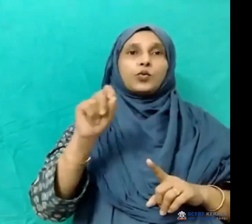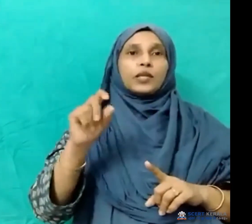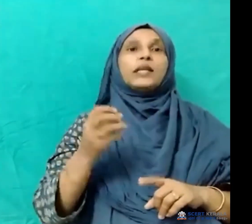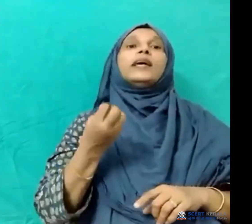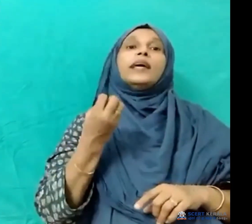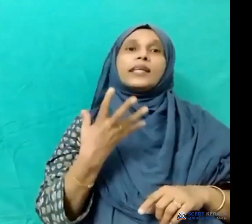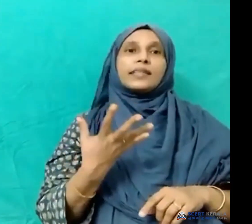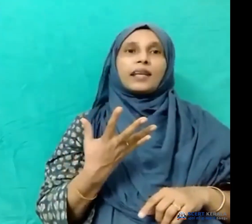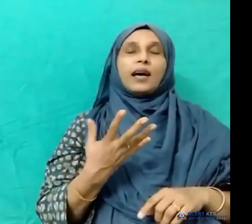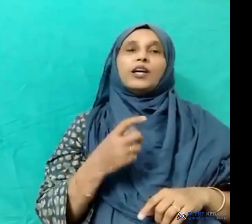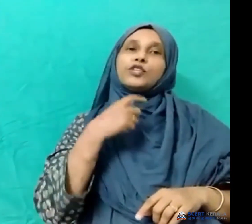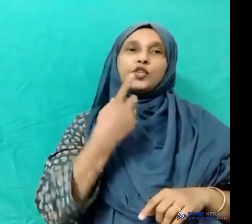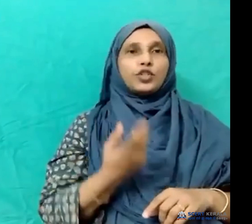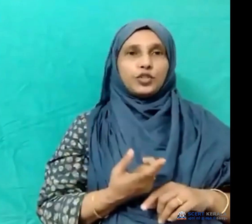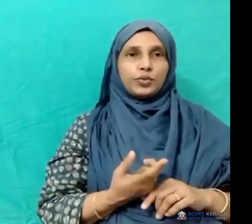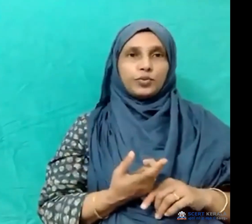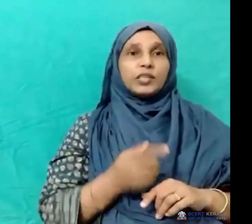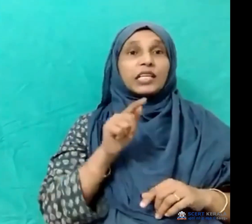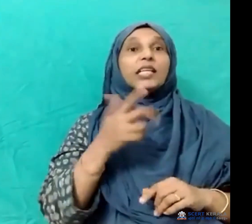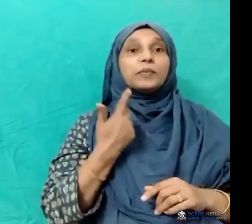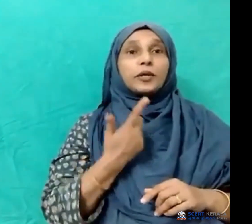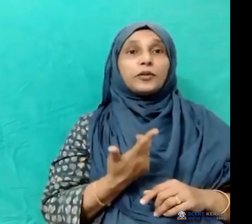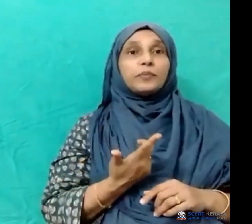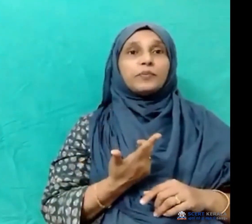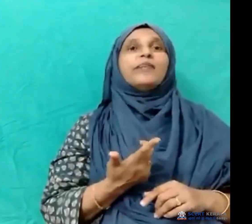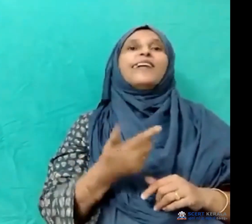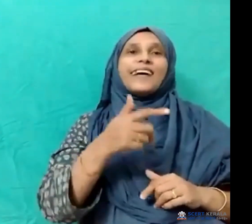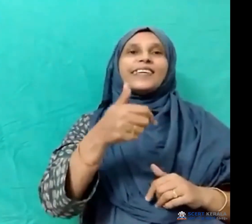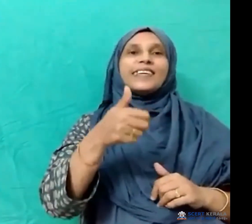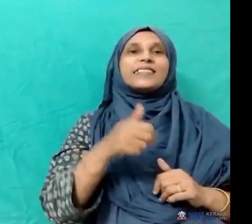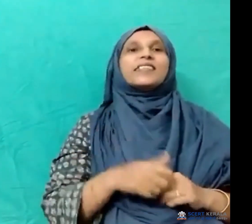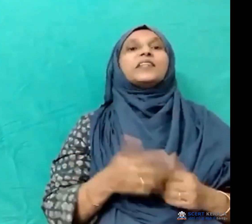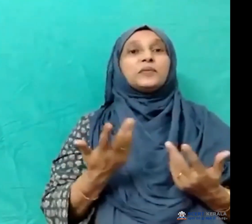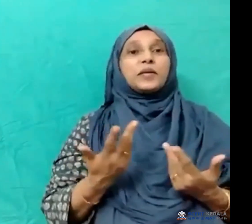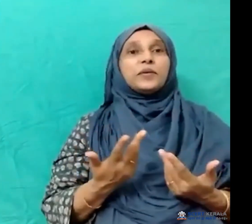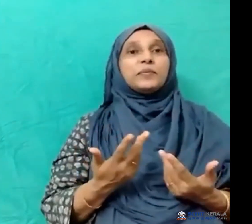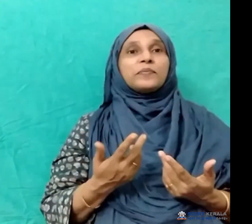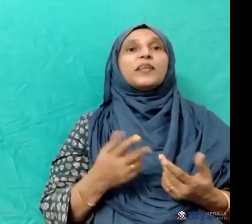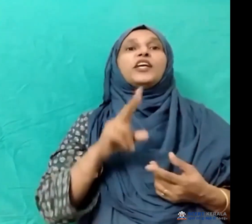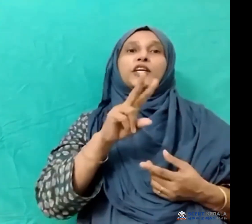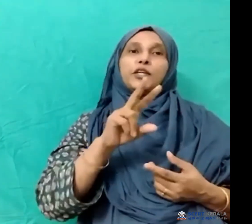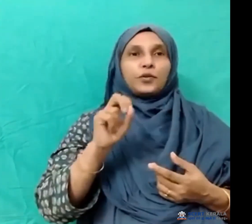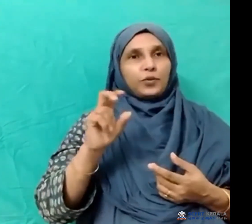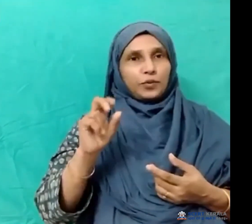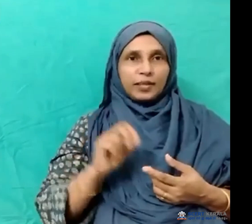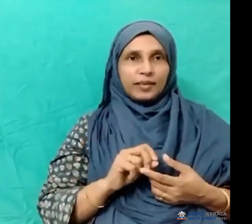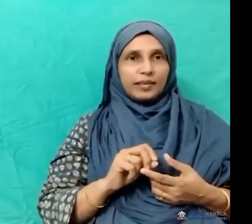100+100 എത്ര ചോദിച്ചു. നിങ്ങൾ എന്ത് പറയും? യെസ്, എന്ത് പറയും? 200,